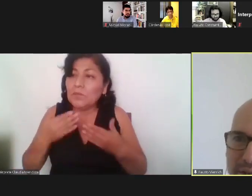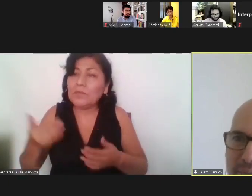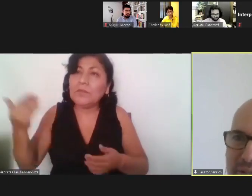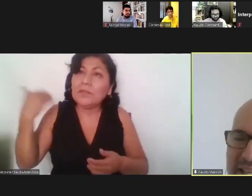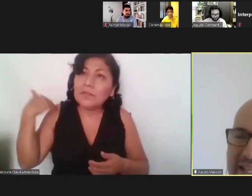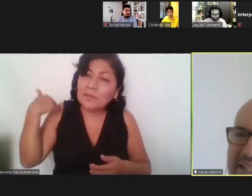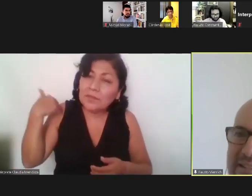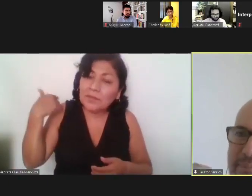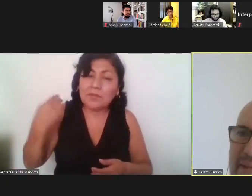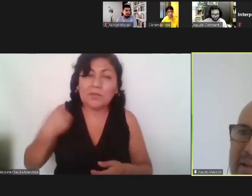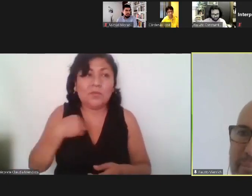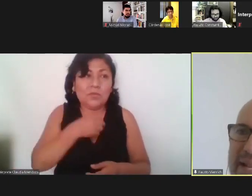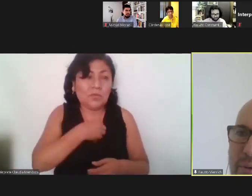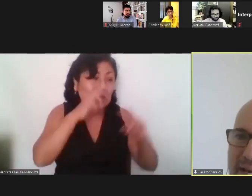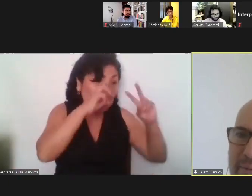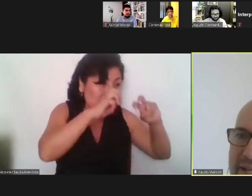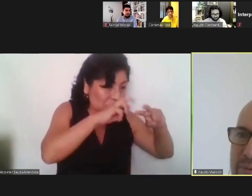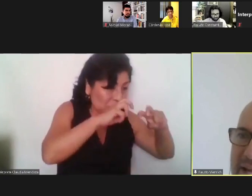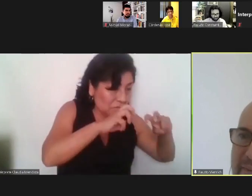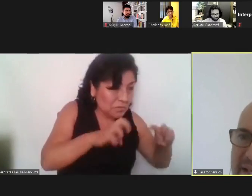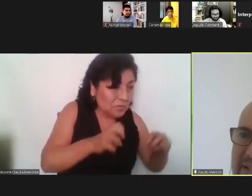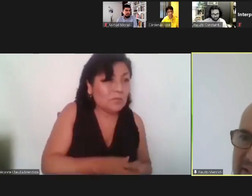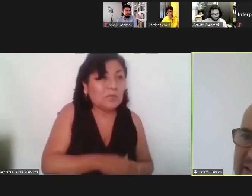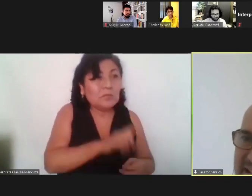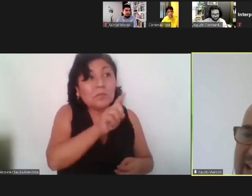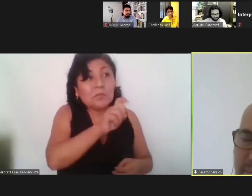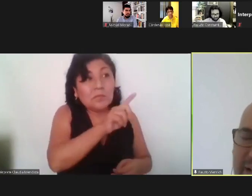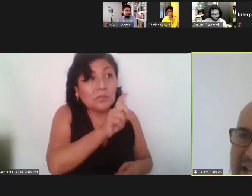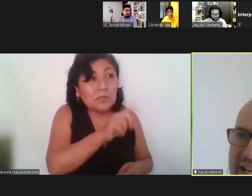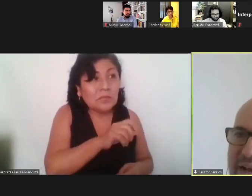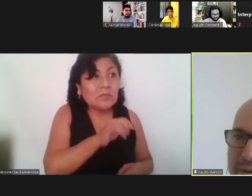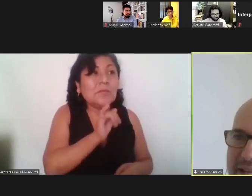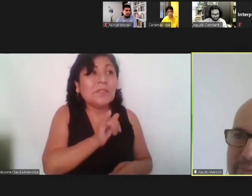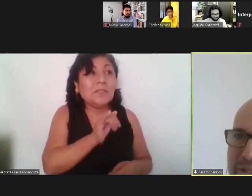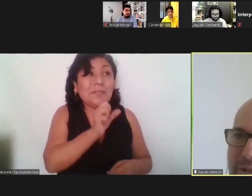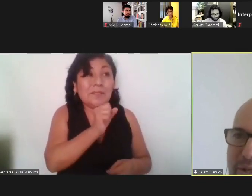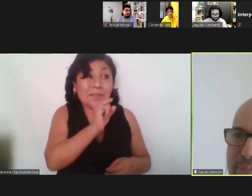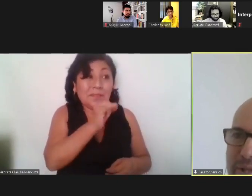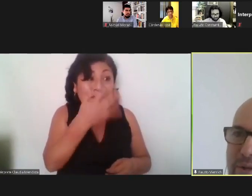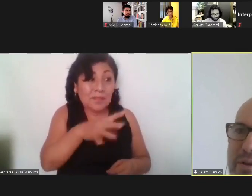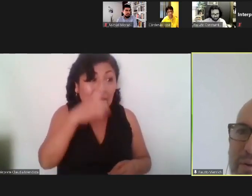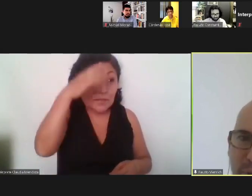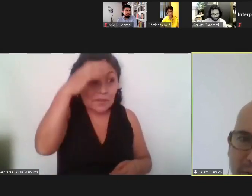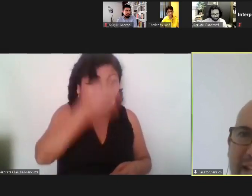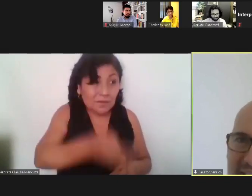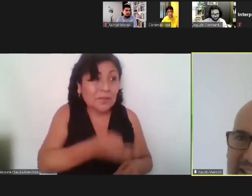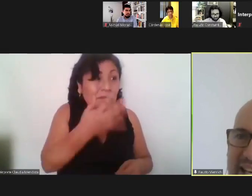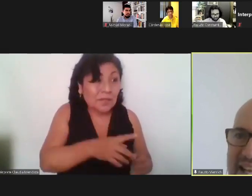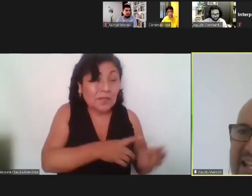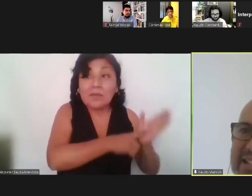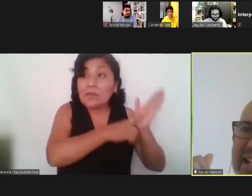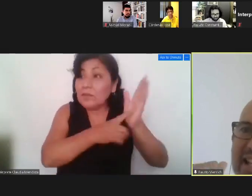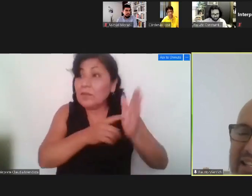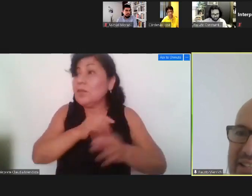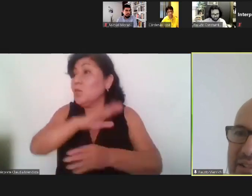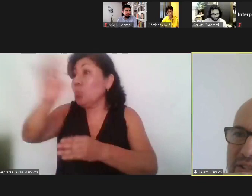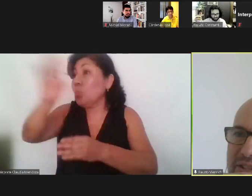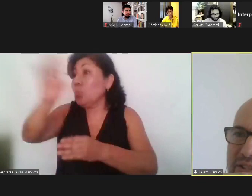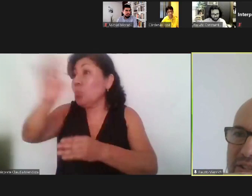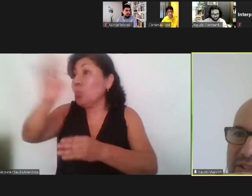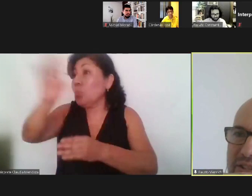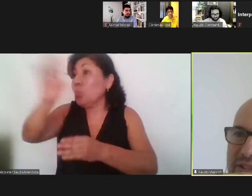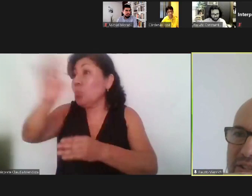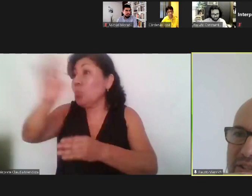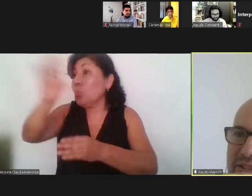averiguaciones correspondientes, para una vez tener la seguridad de que la obra haya pasado al dominio público, poder ingresarla en esta data, ¿no?